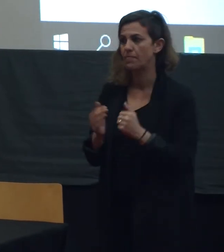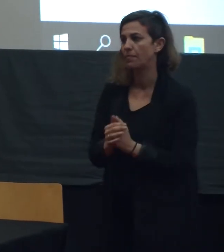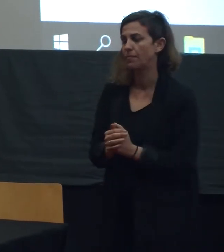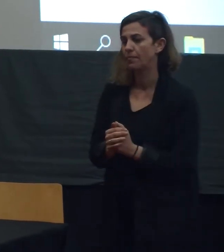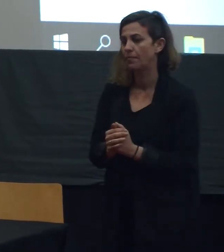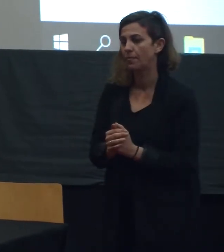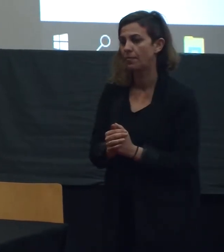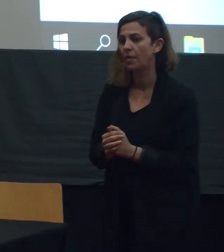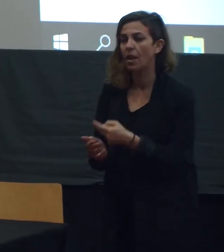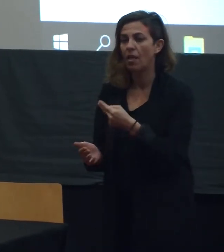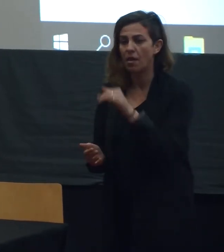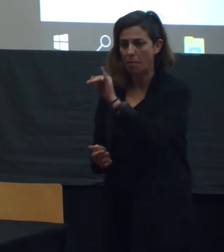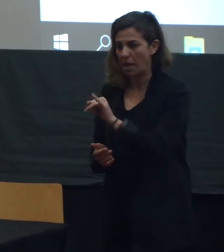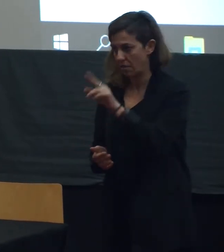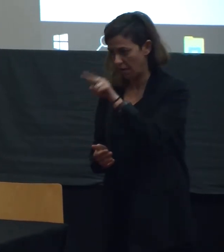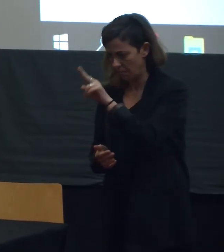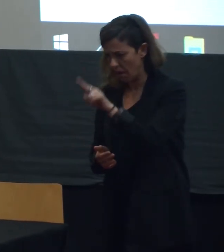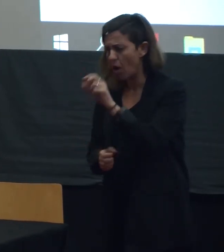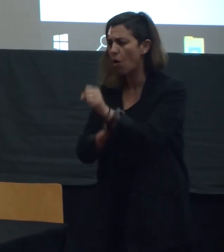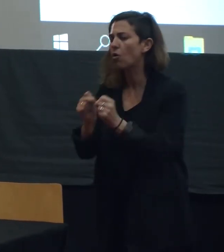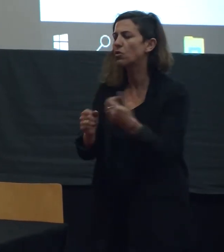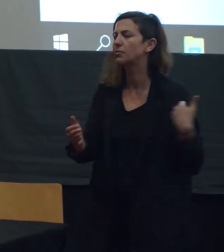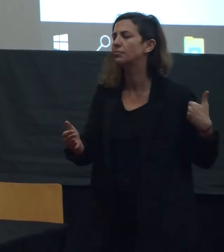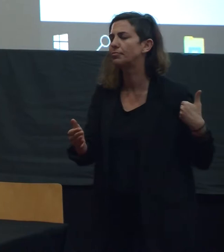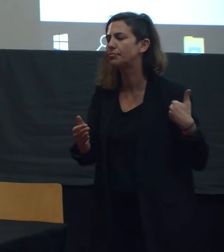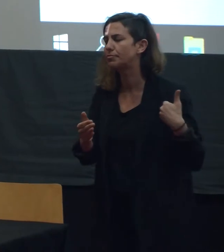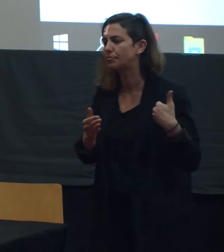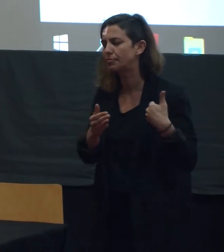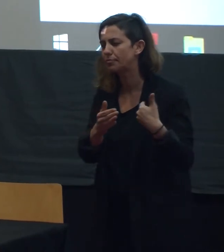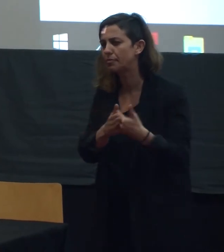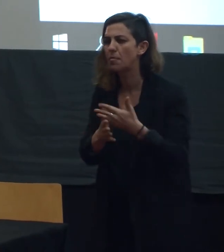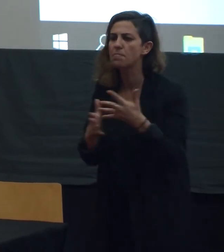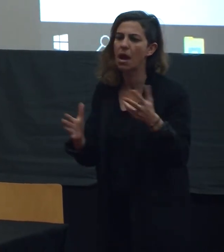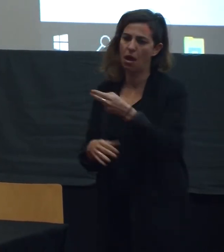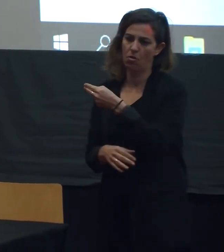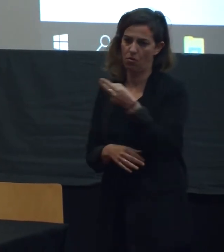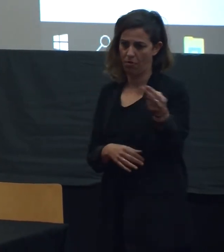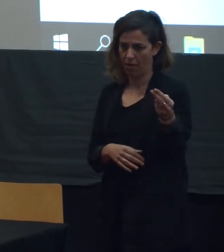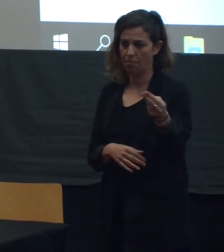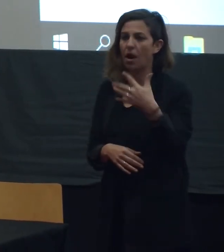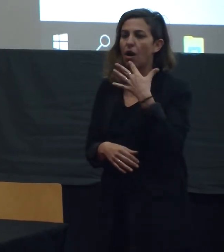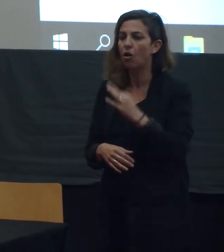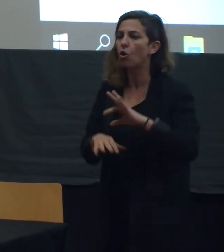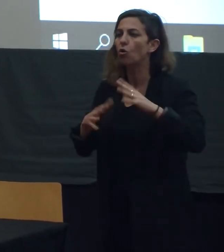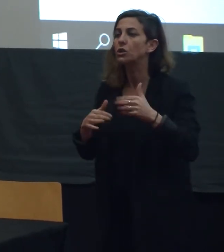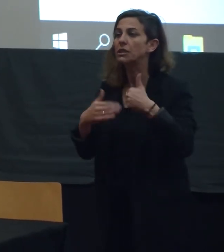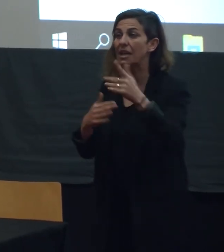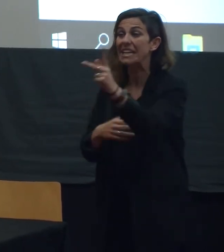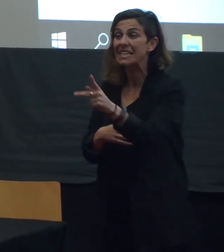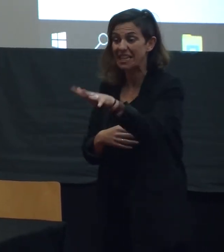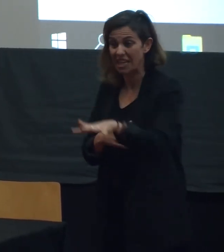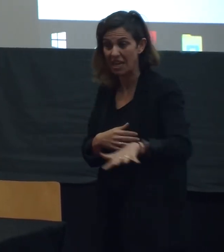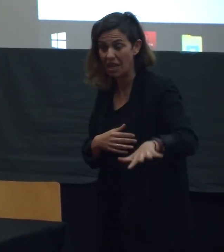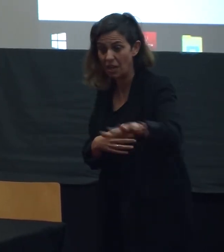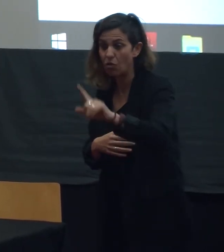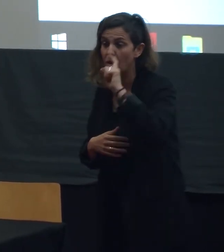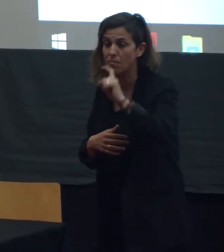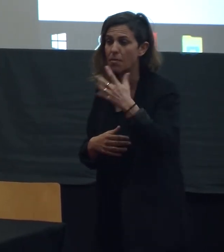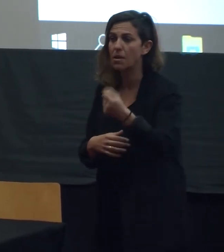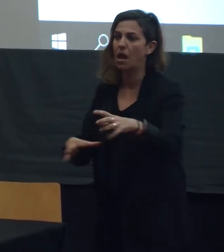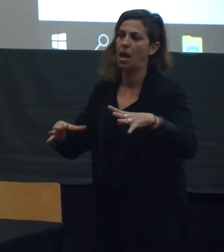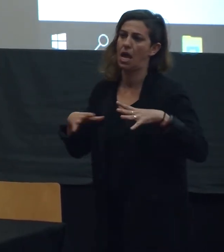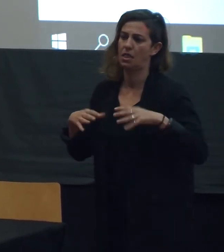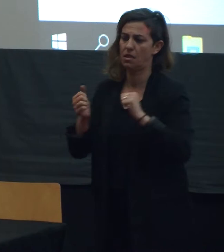Η αποσυλλοποίηση συζητείται εδώ και χρόνια. Η δυσκολία της έγκυται στο γεγονός πως εκεί έξω στην κοινωνία πρέπει να υπάρχουν πολλαπλές